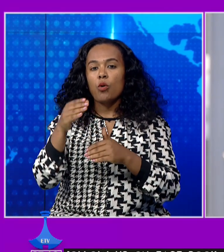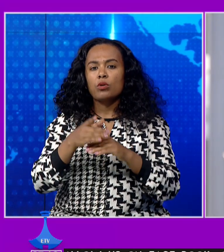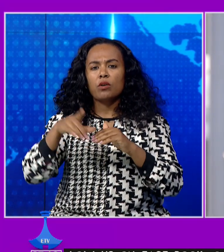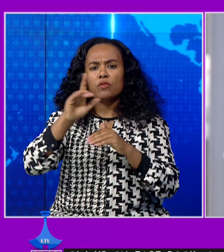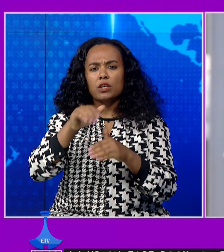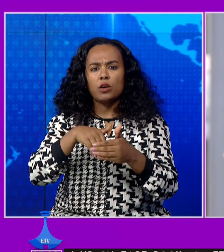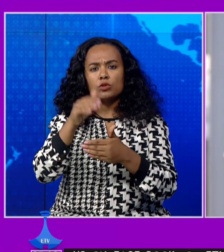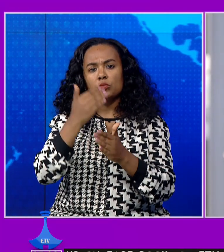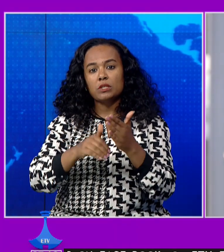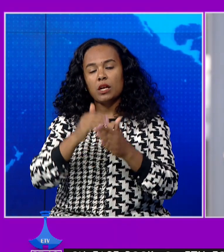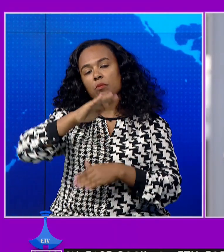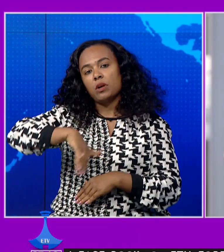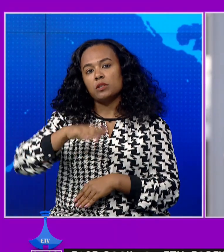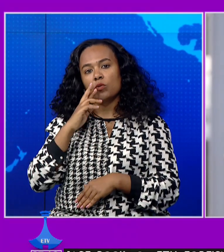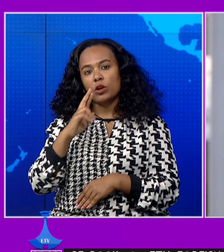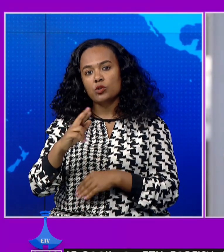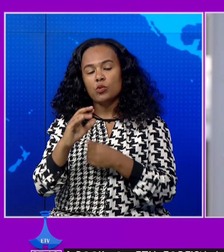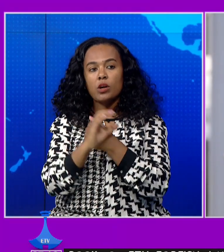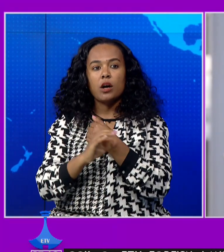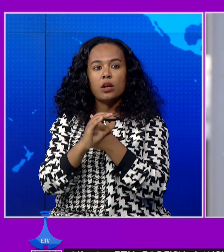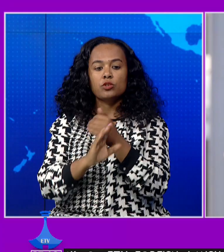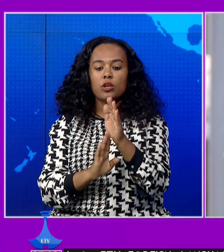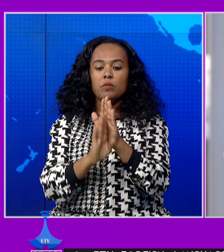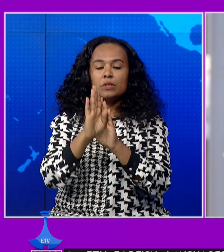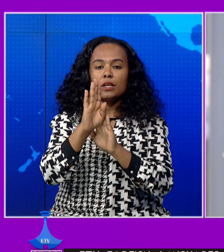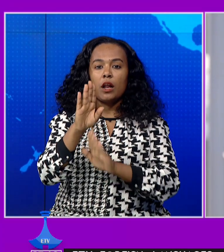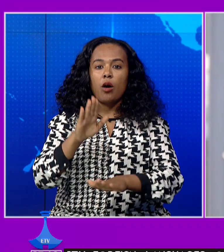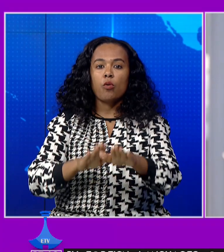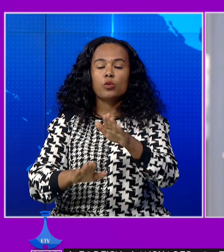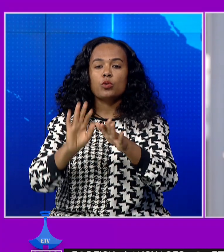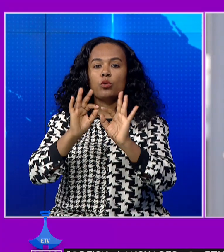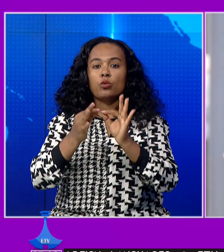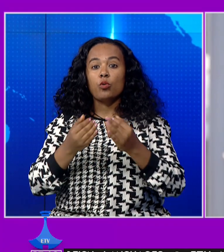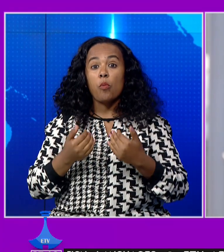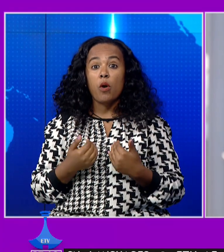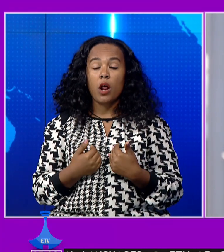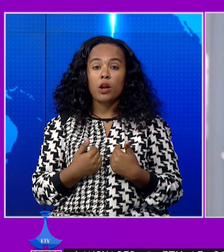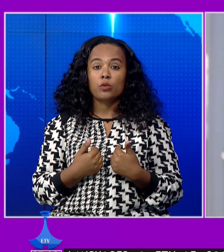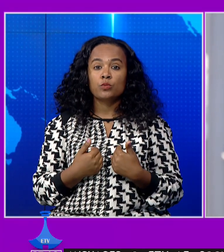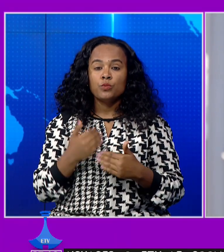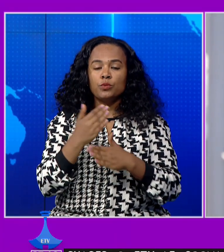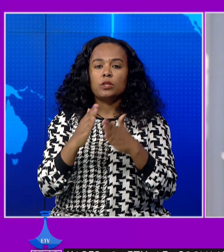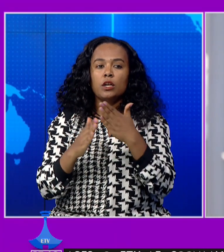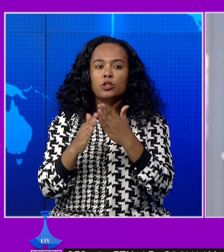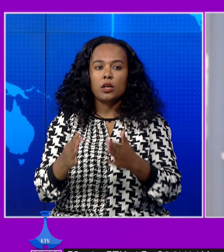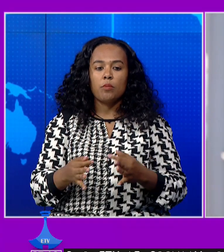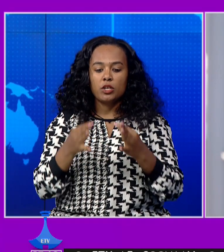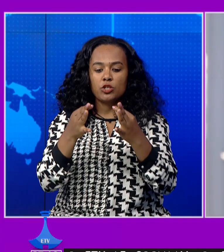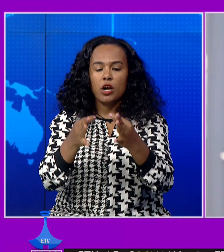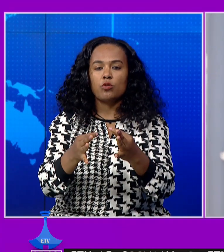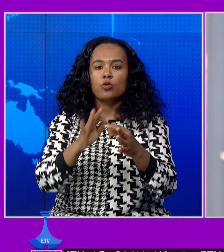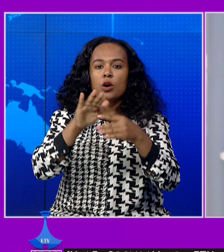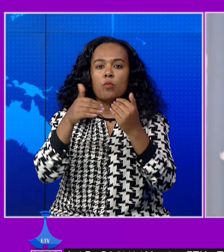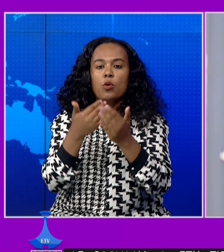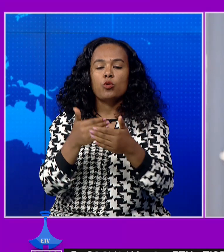ምንዛሪ የሚያስቀሩ ናቸው። የሀገራችንን የብልጽግና ጉዞ ትርጉም ወዳለው ደረጃ የሚያሸጋግሩ